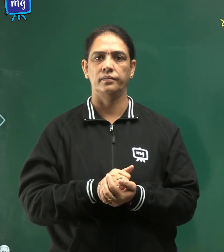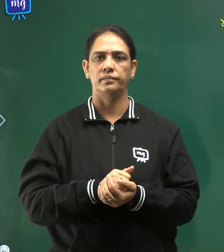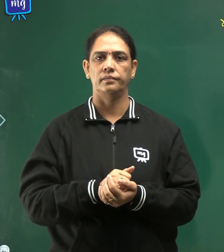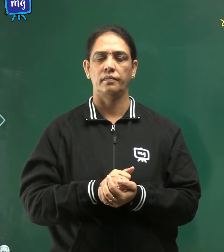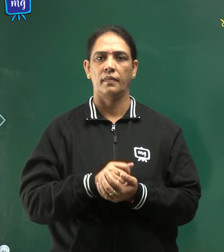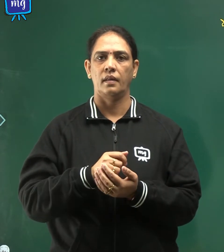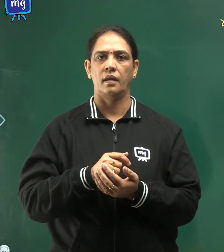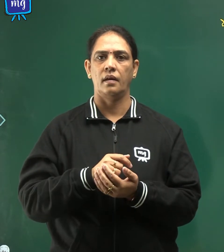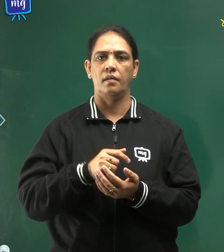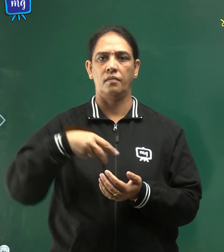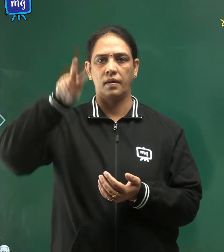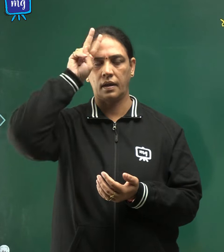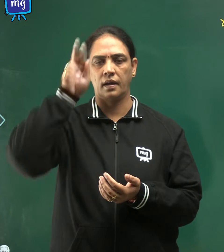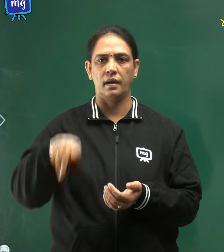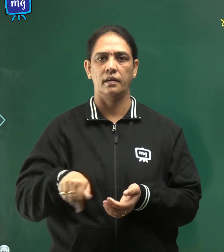वर्ग है